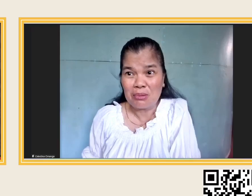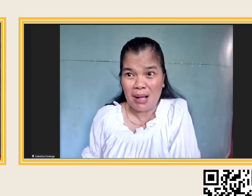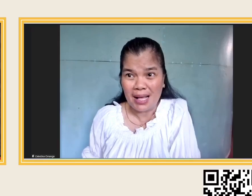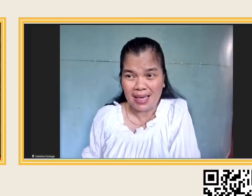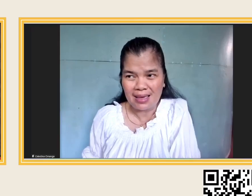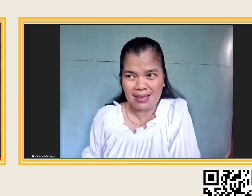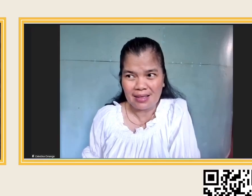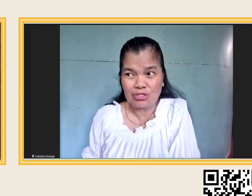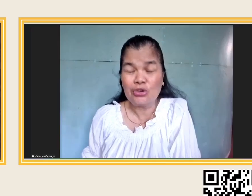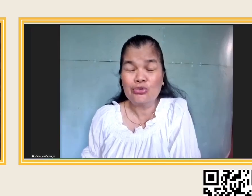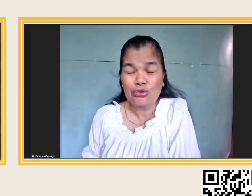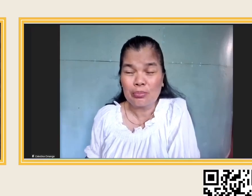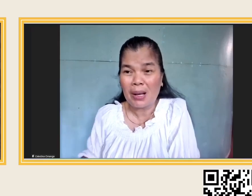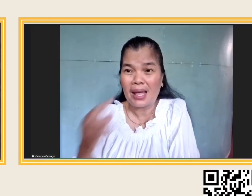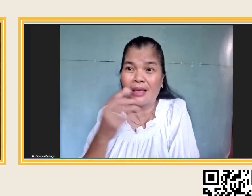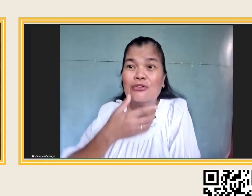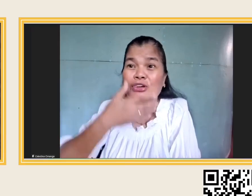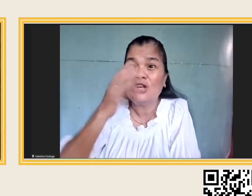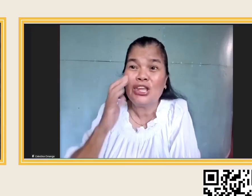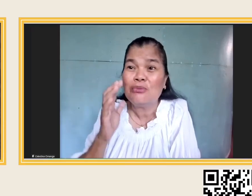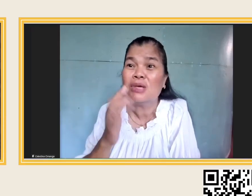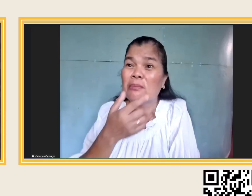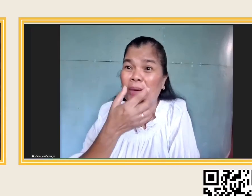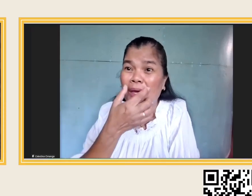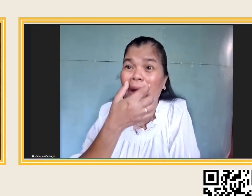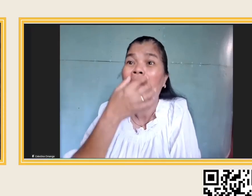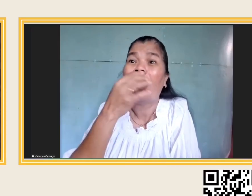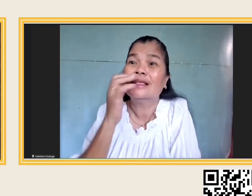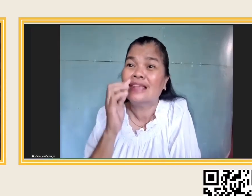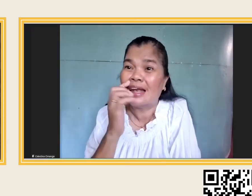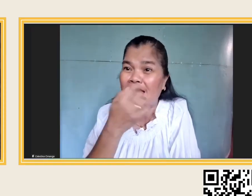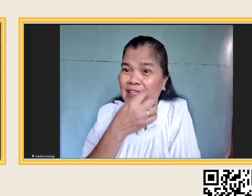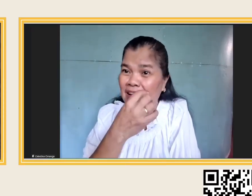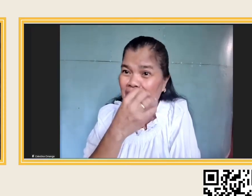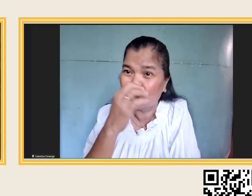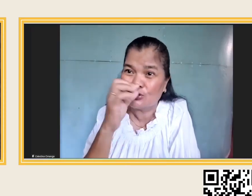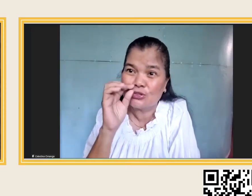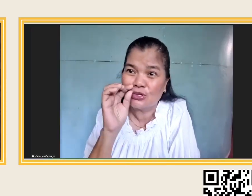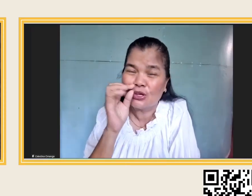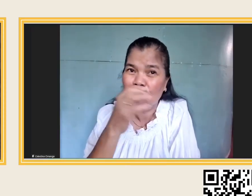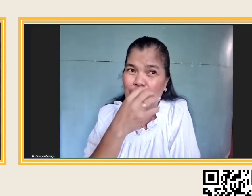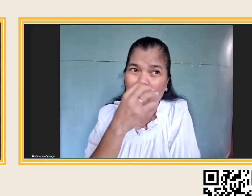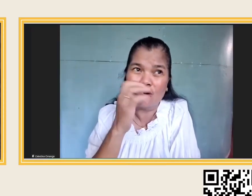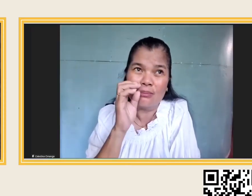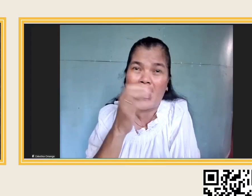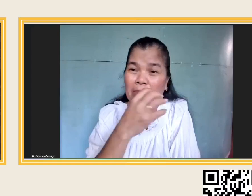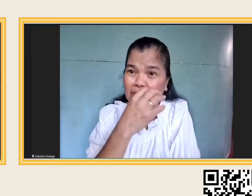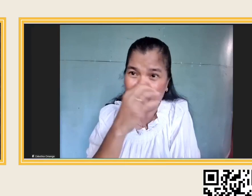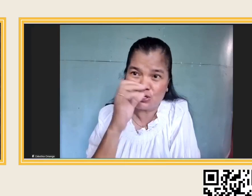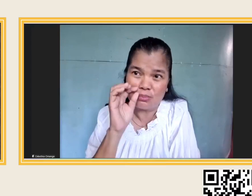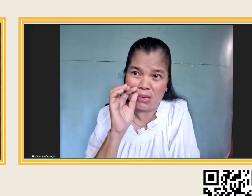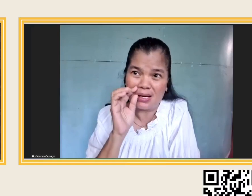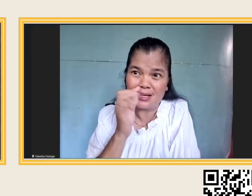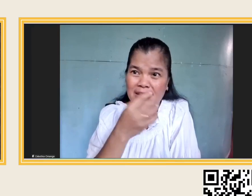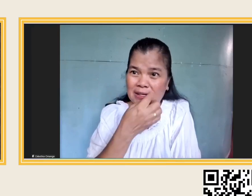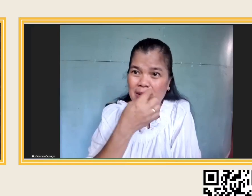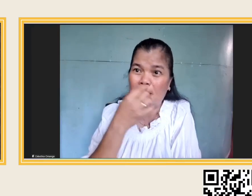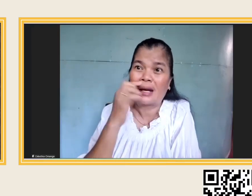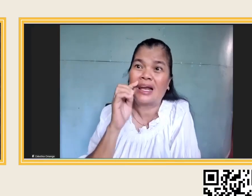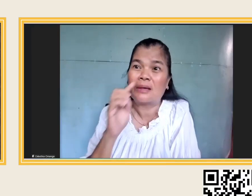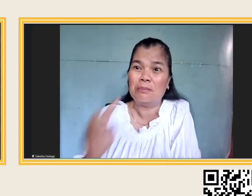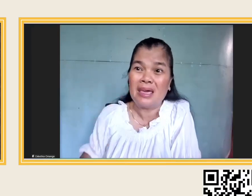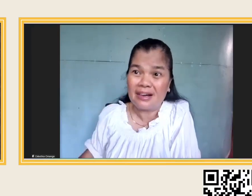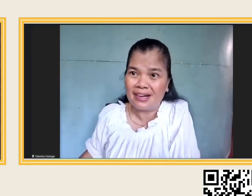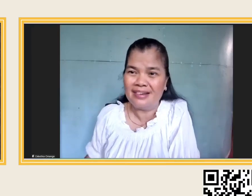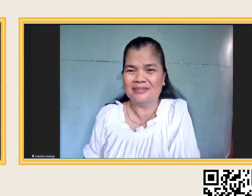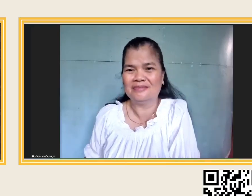halikan ng babae. Tinuturo pala, yung iniinom niyang beer, nandyan na yung ano, bubbles ng beer.